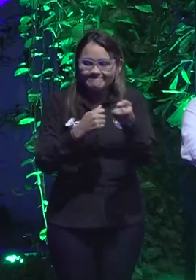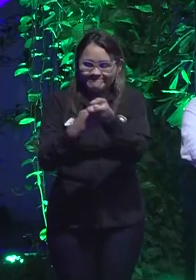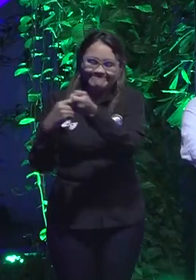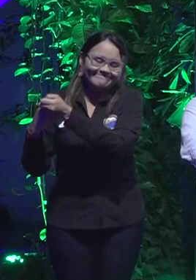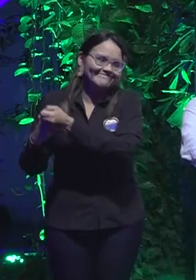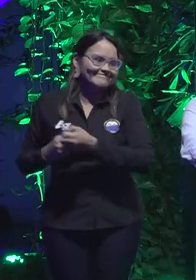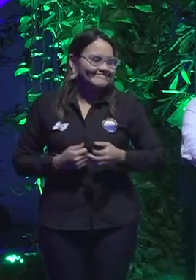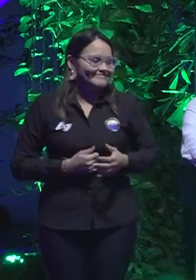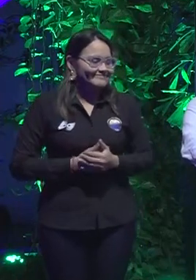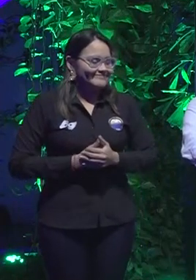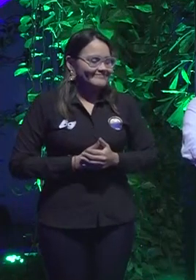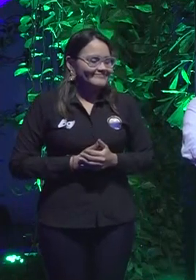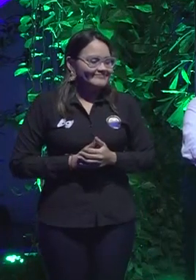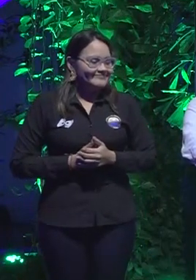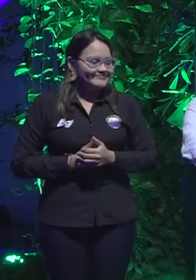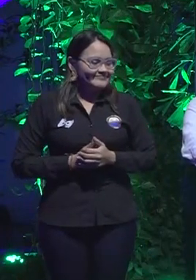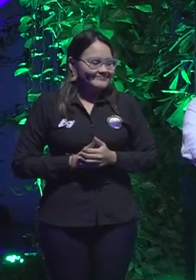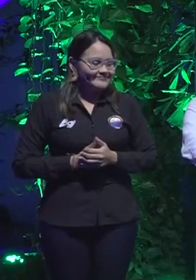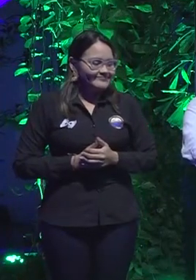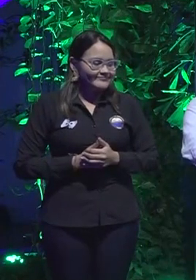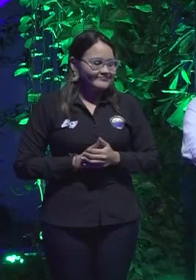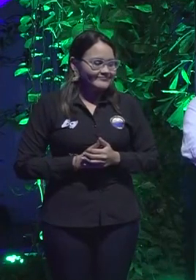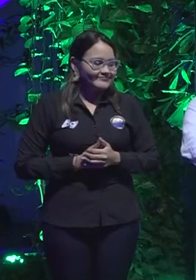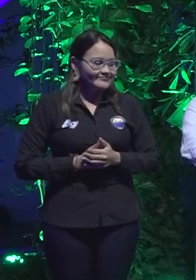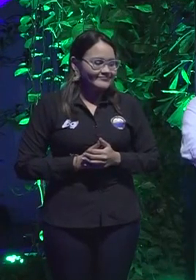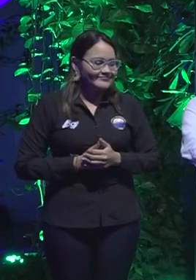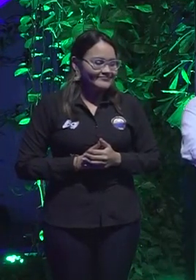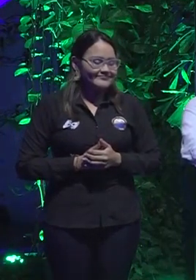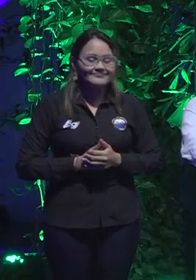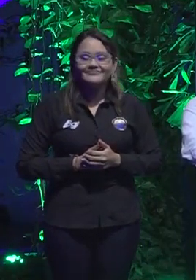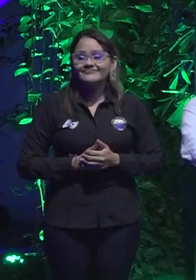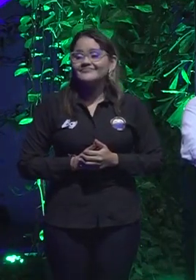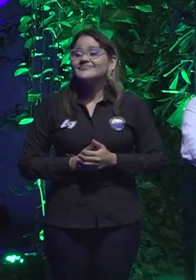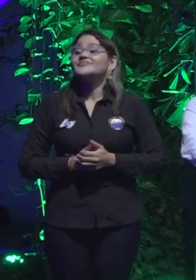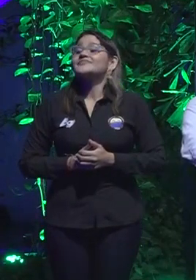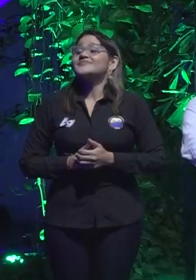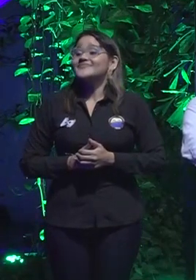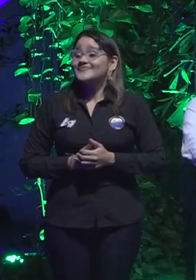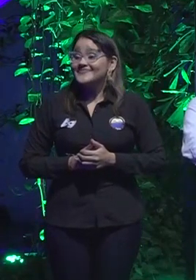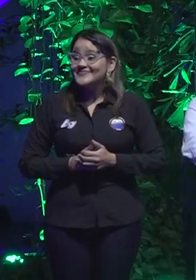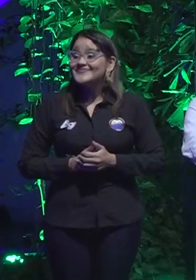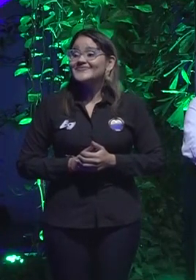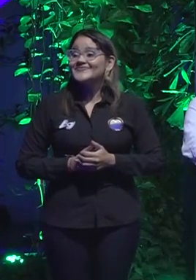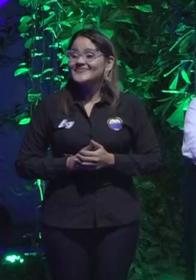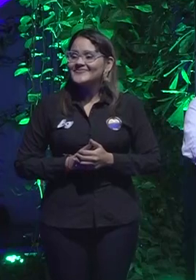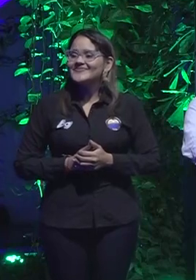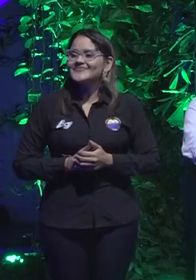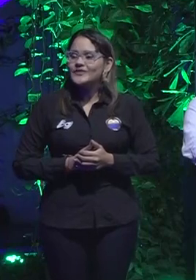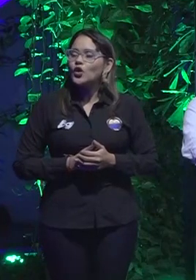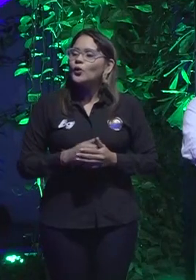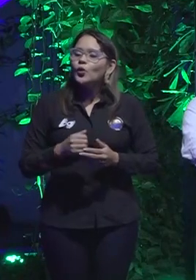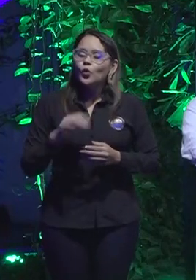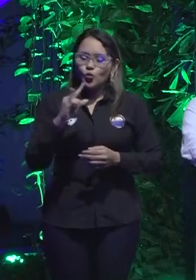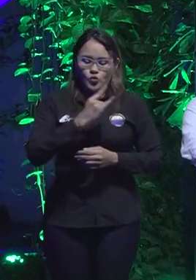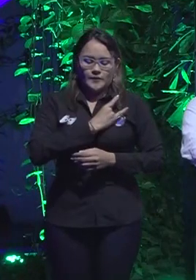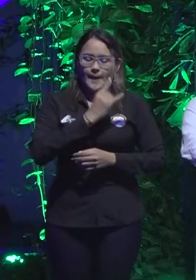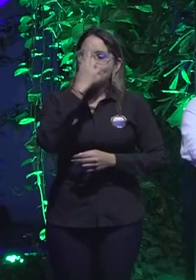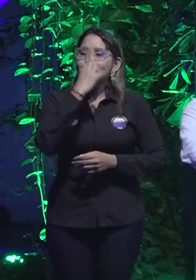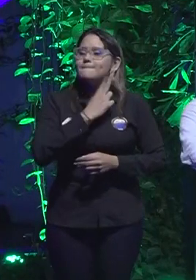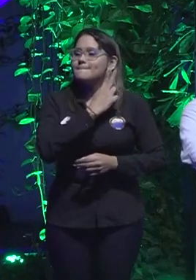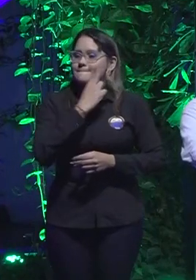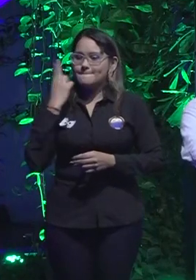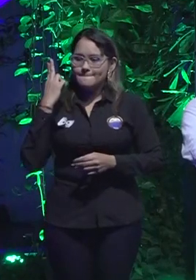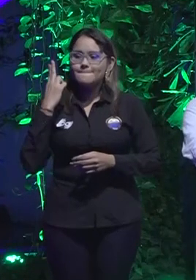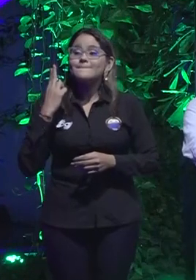su equipo. Y pues bueno, eso nos convierte, Sigamos en la primera universidad